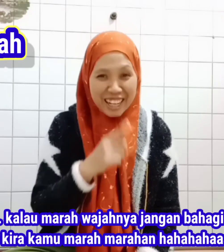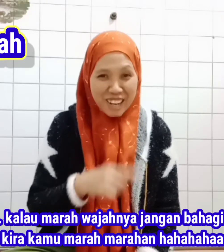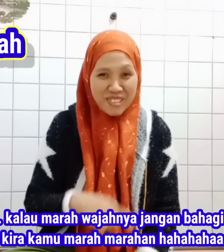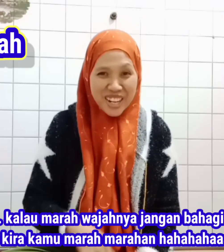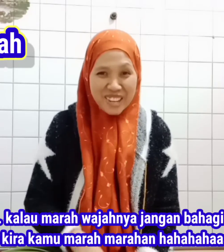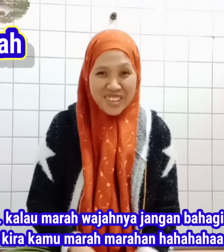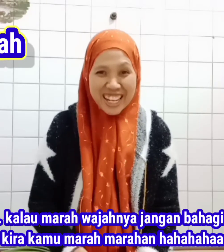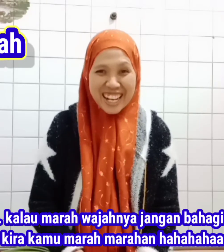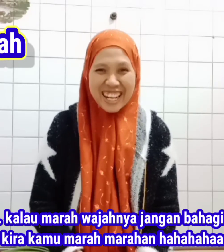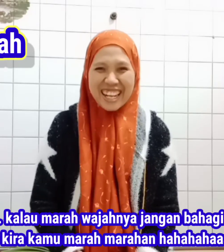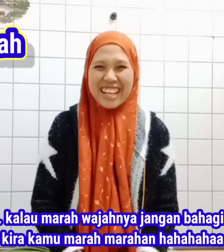kamu